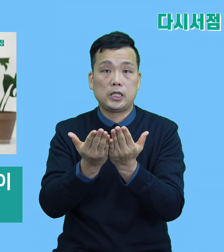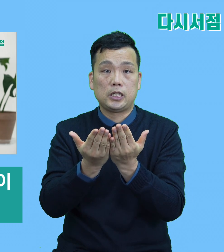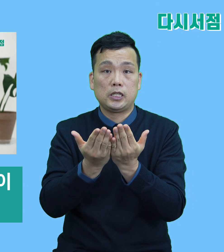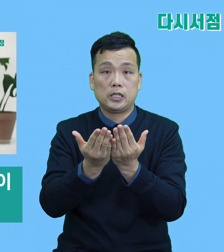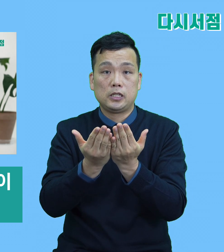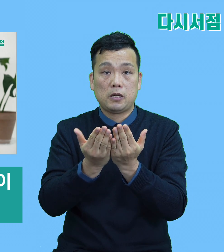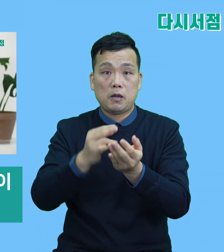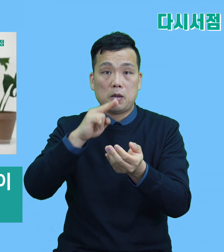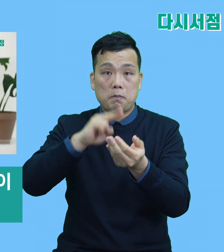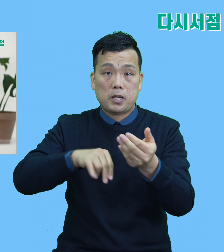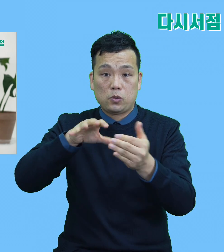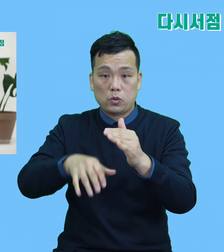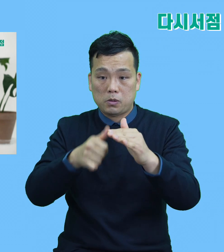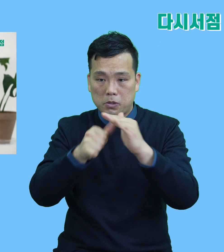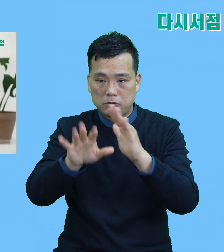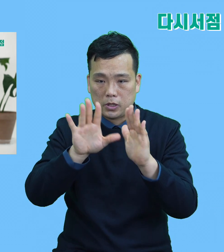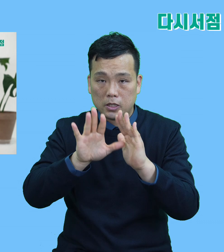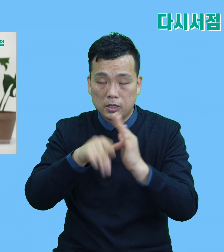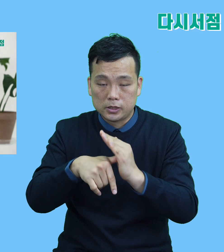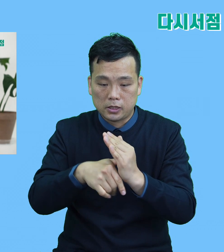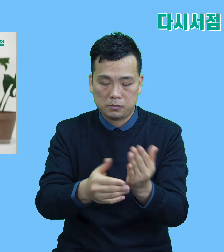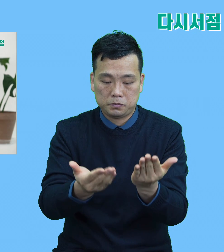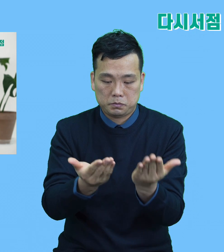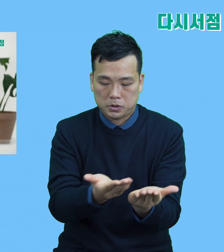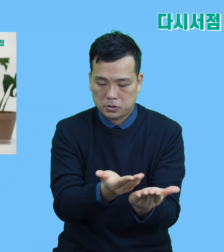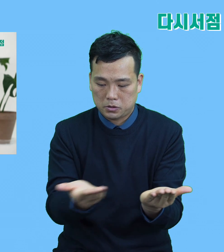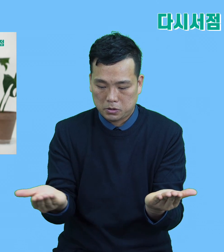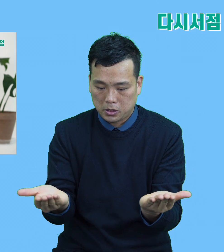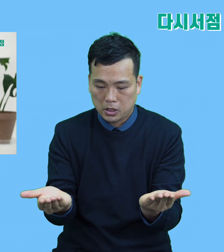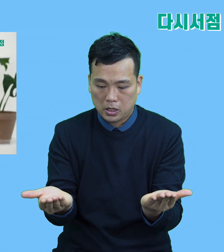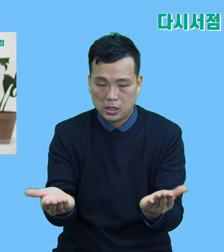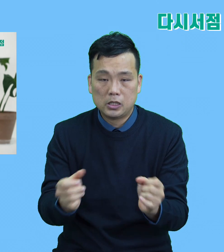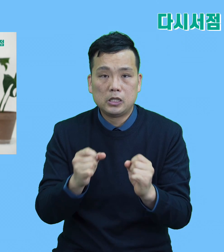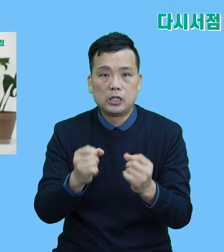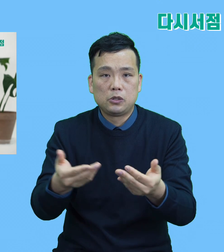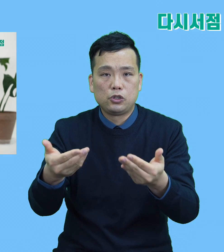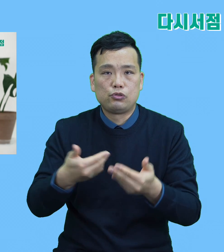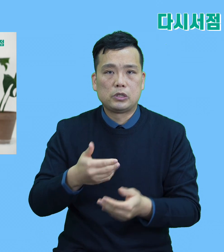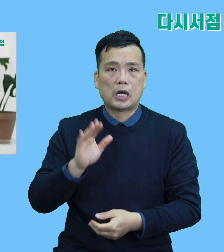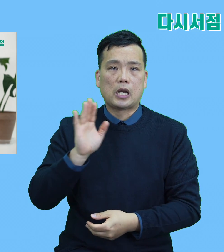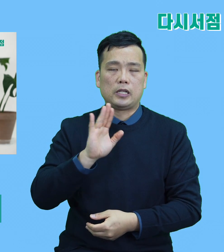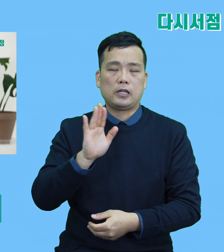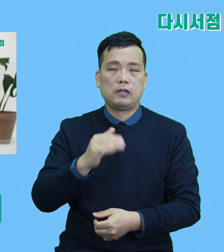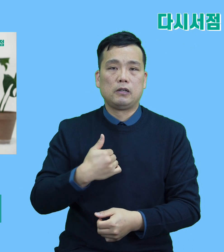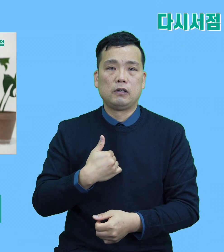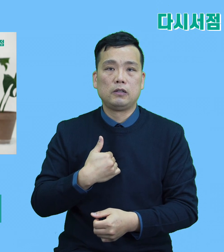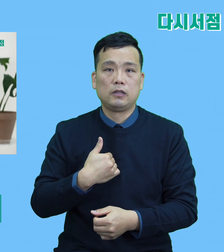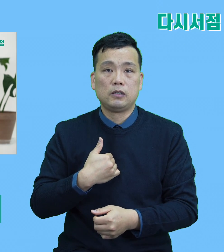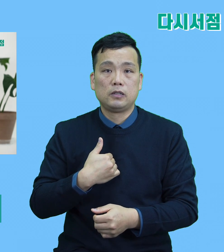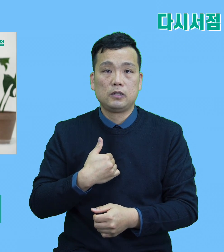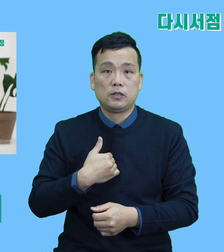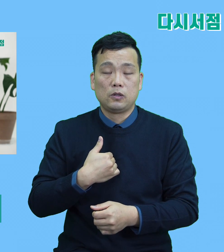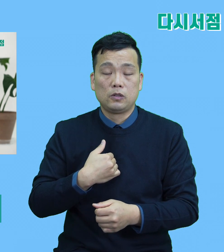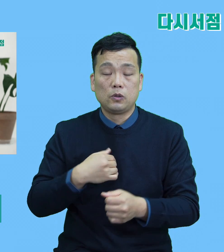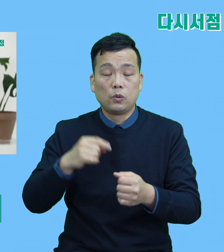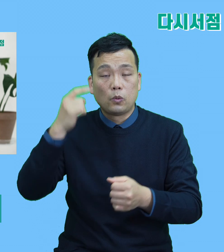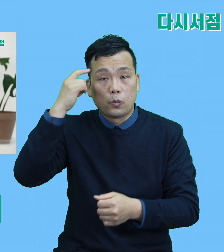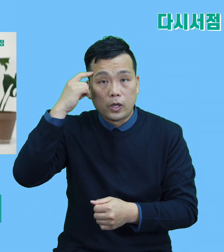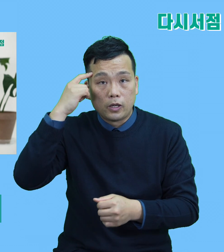서점에 가더라도 이렇게 바로 누워서 놓이는 확률이 좀 적어요. 왜냐하면 매대라는 걸